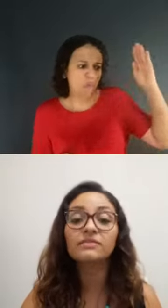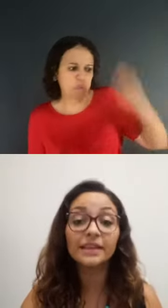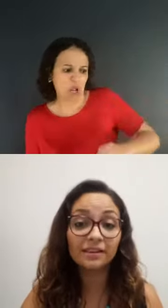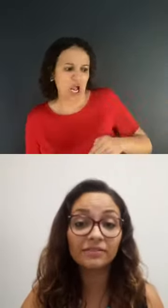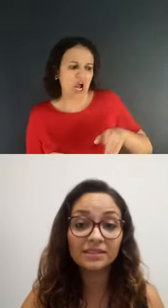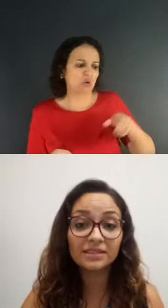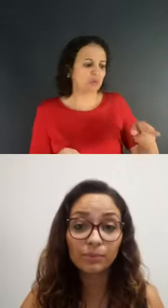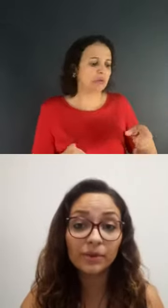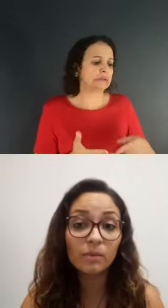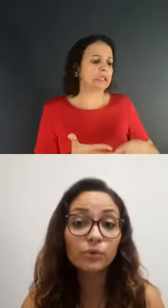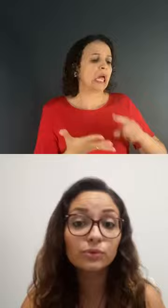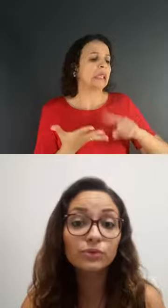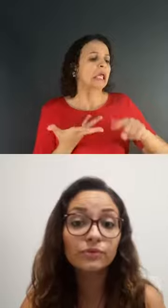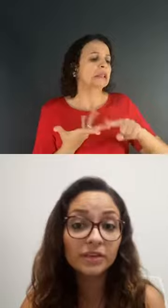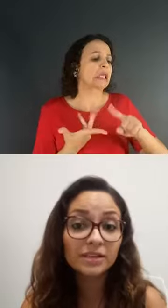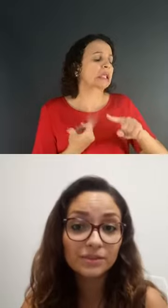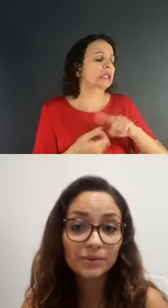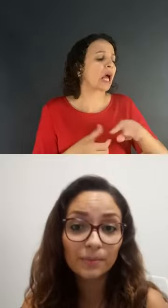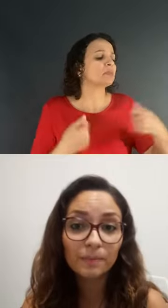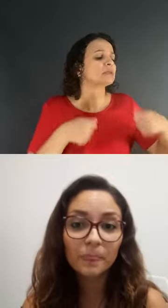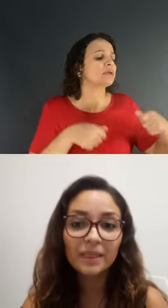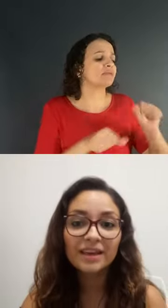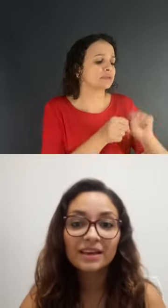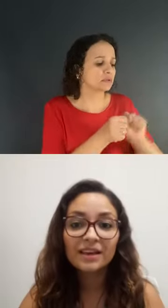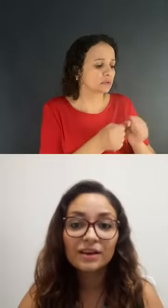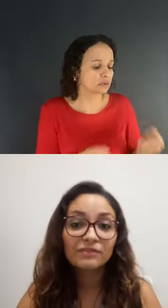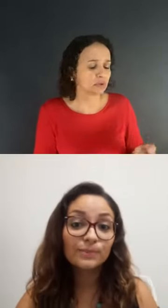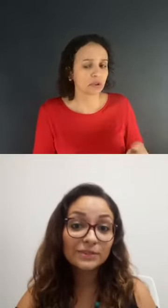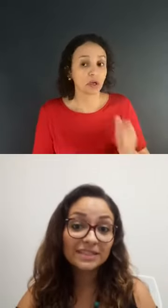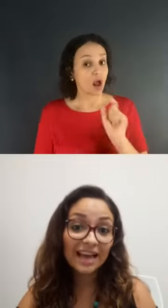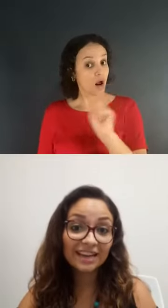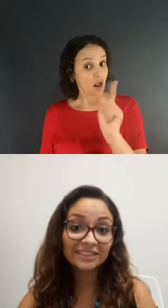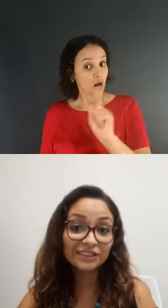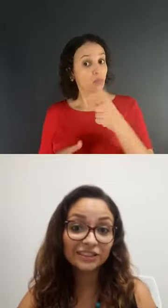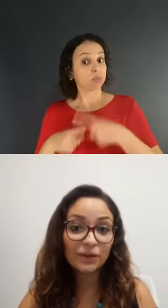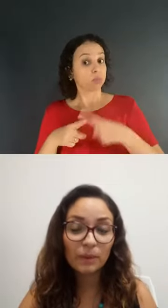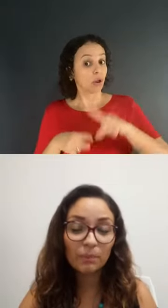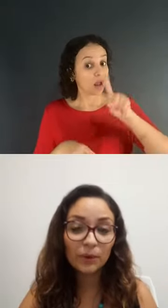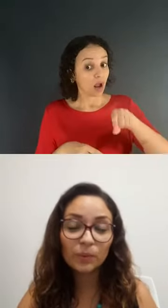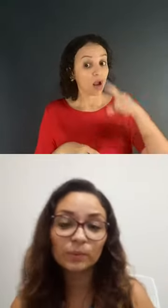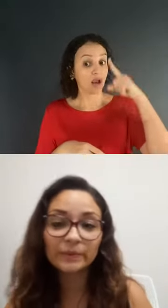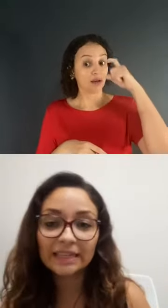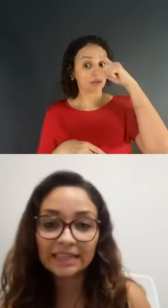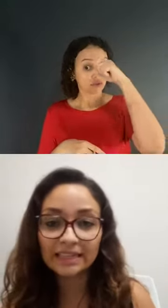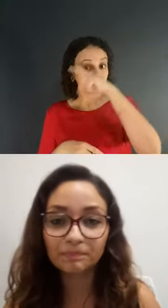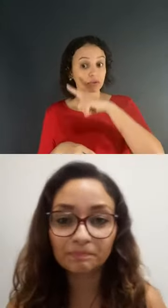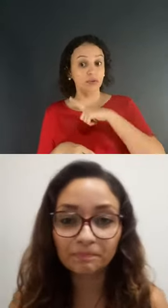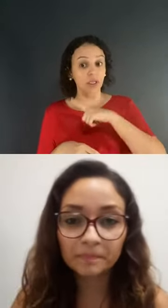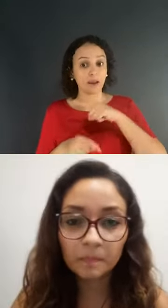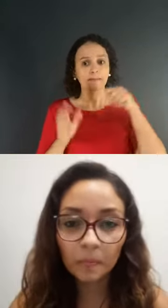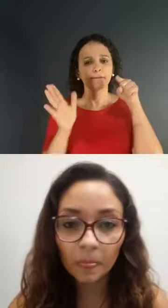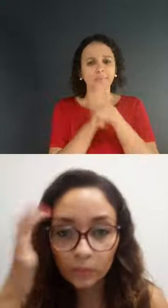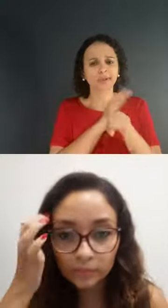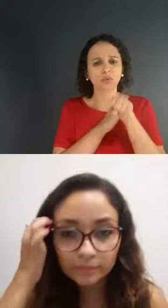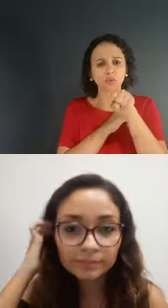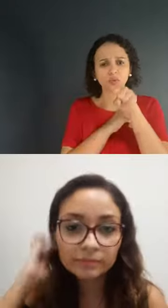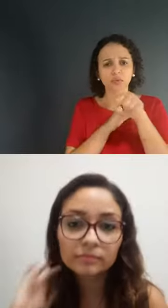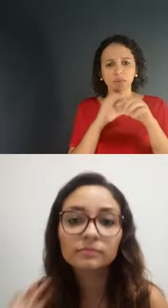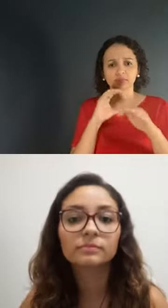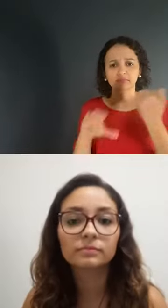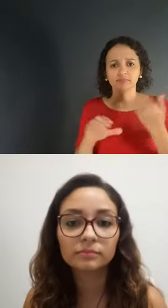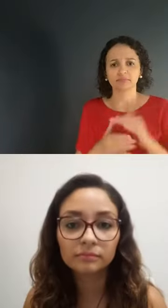ela deveria fazer, porque é muito difícil. Vamos lá, a gente tem uma pergunta aqui.